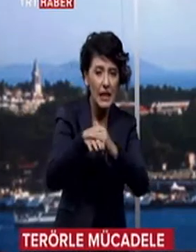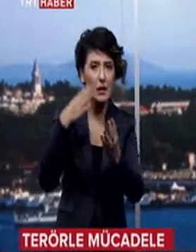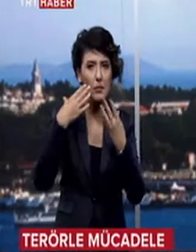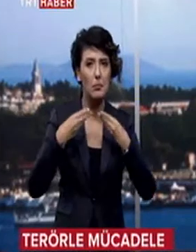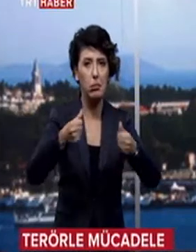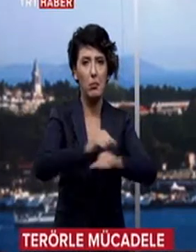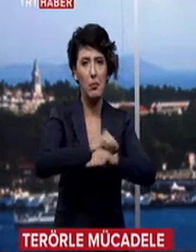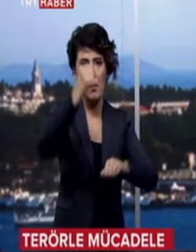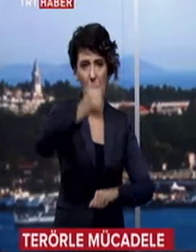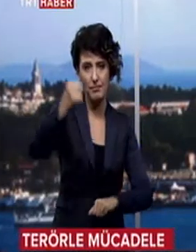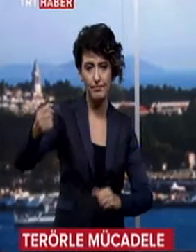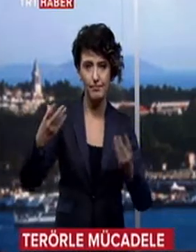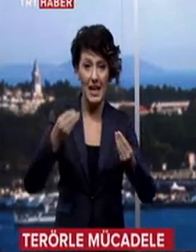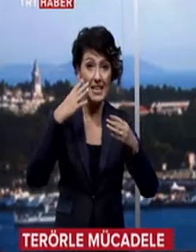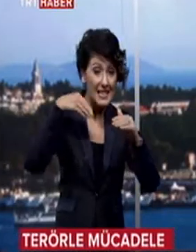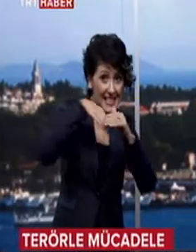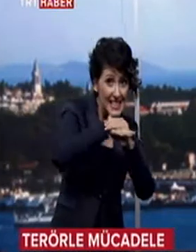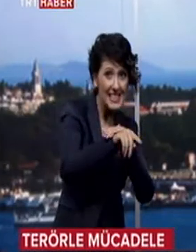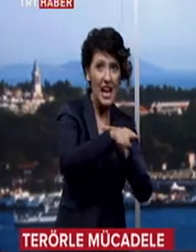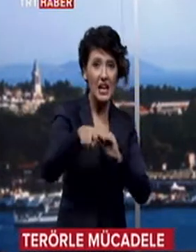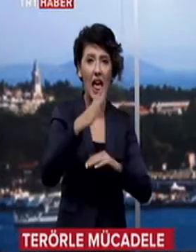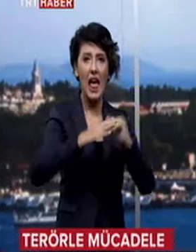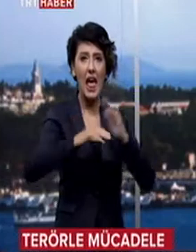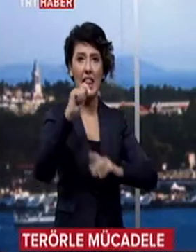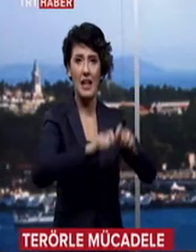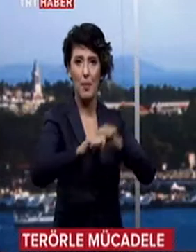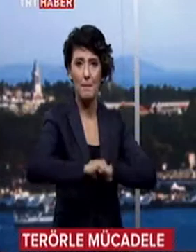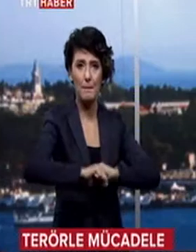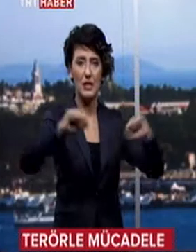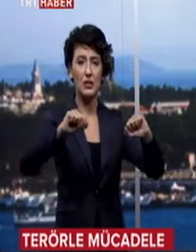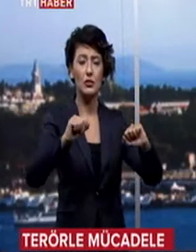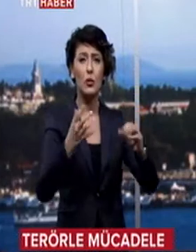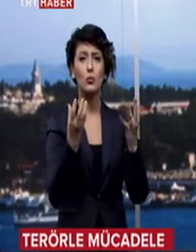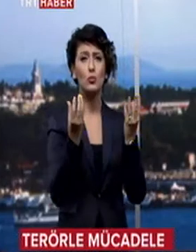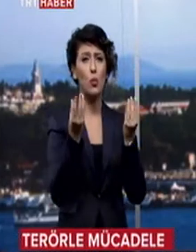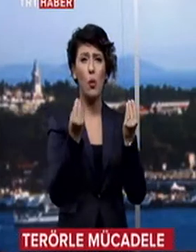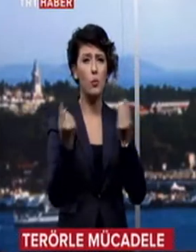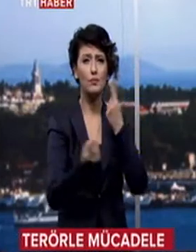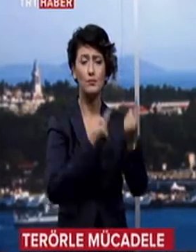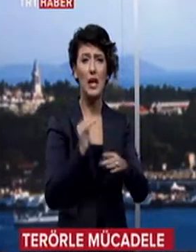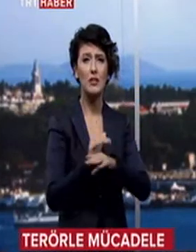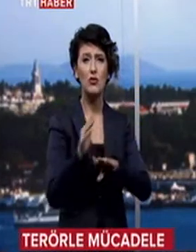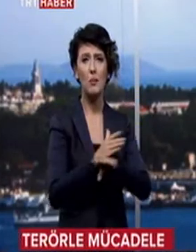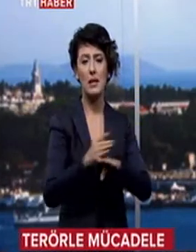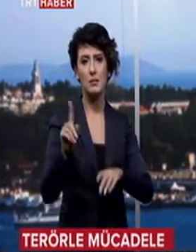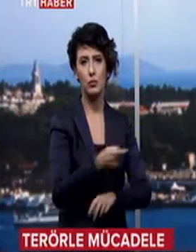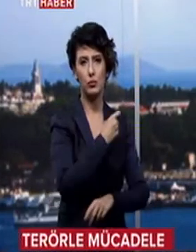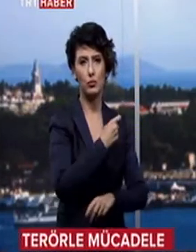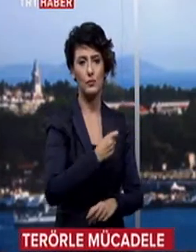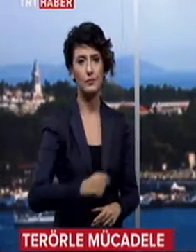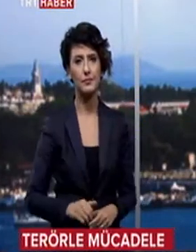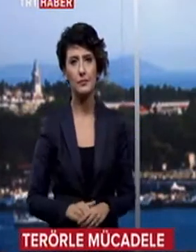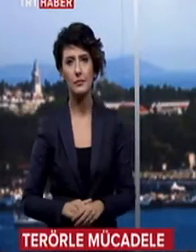sığınak imha edildi. Sığınaklarda el yapımı patlayıcı ve yüklü miktarda yaşam malzemesi ele